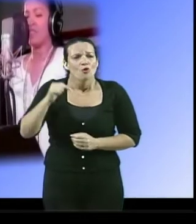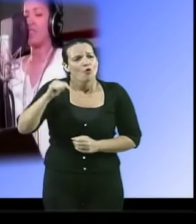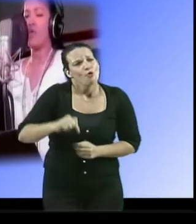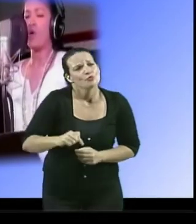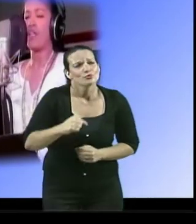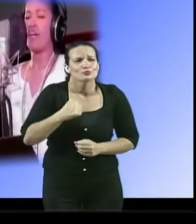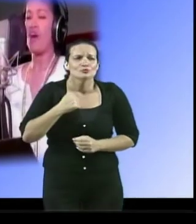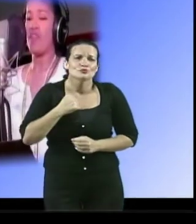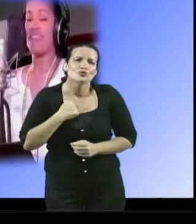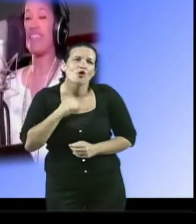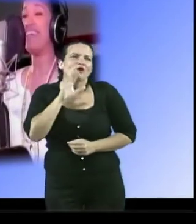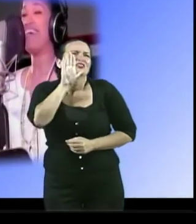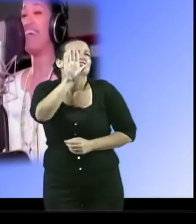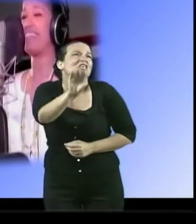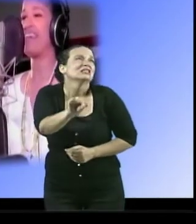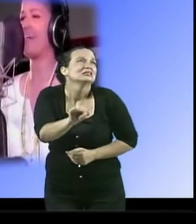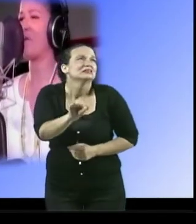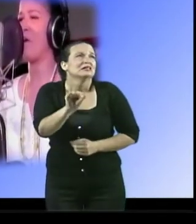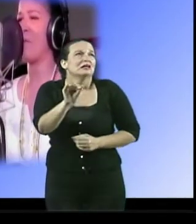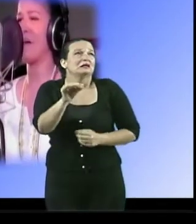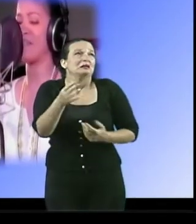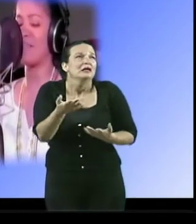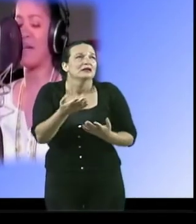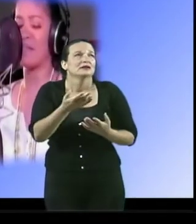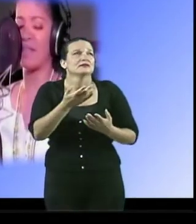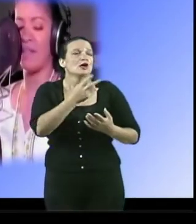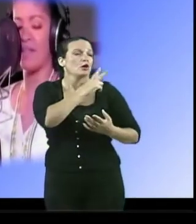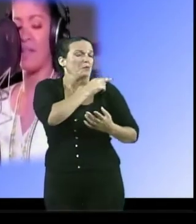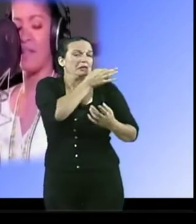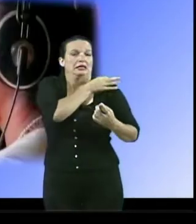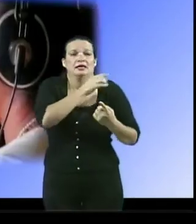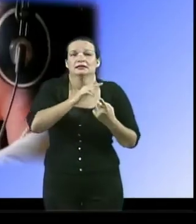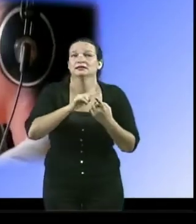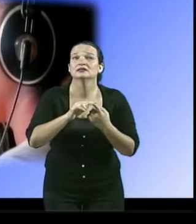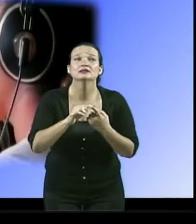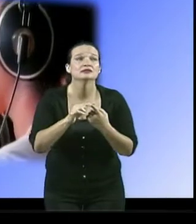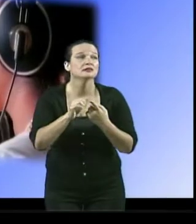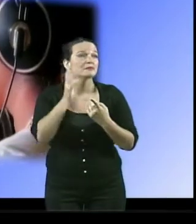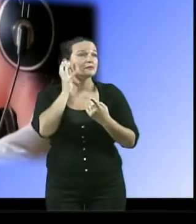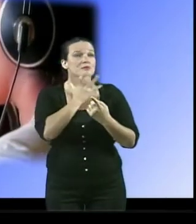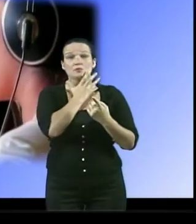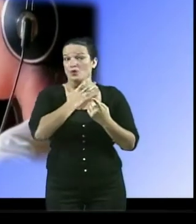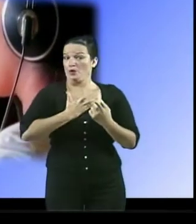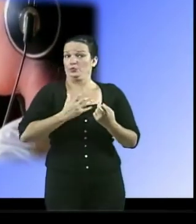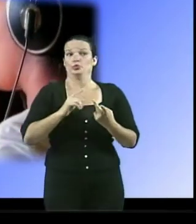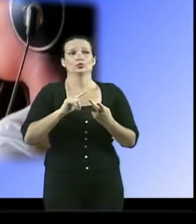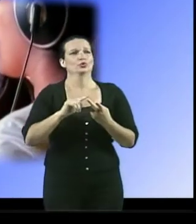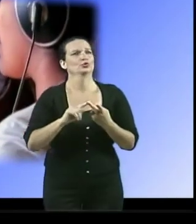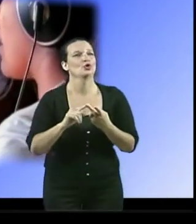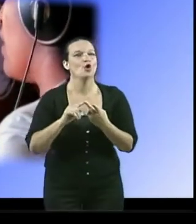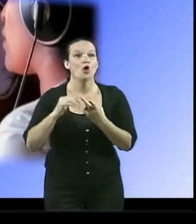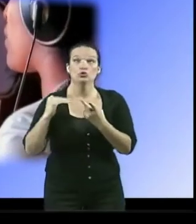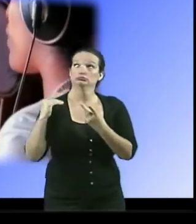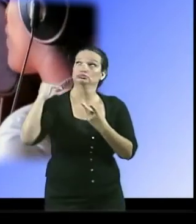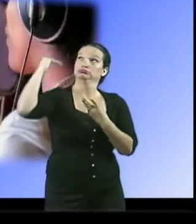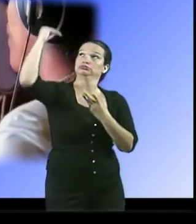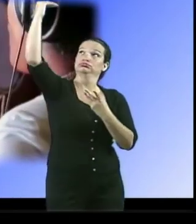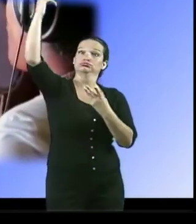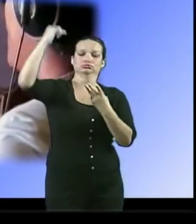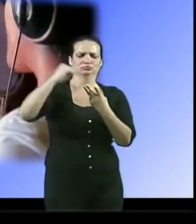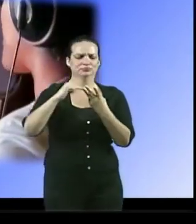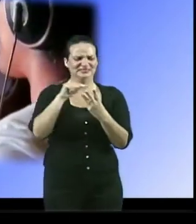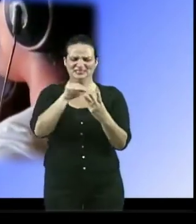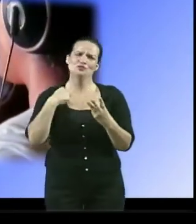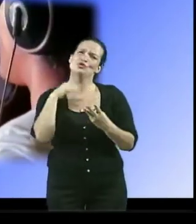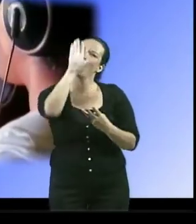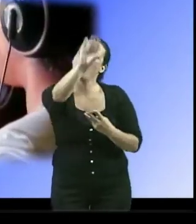Hoy no quiero decirte, comandante, ni barbudo ni gigante, todo lo